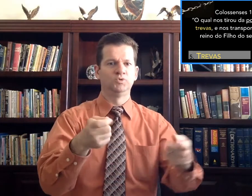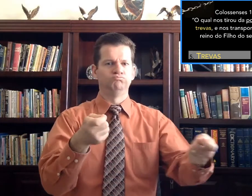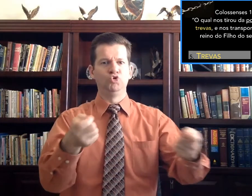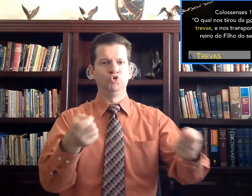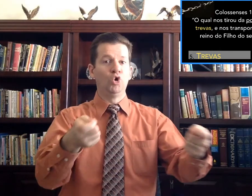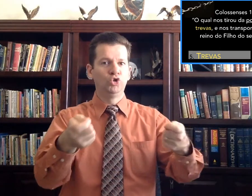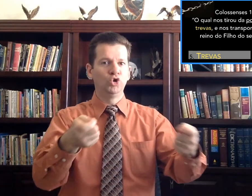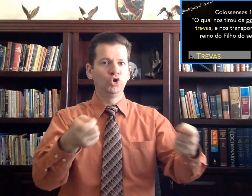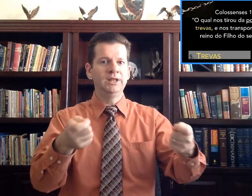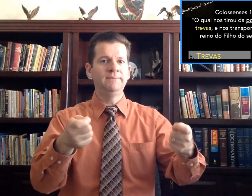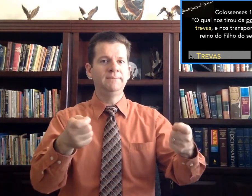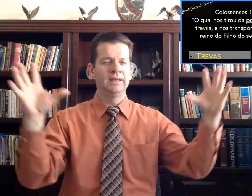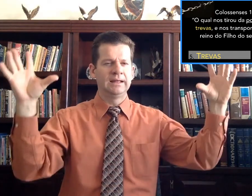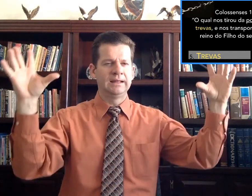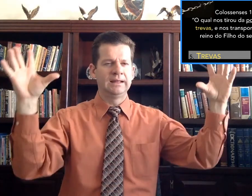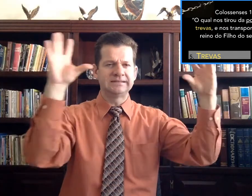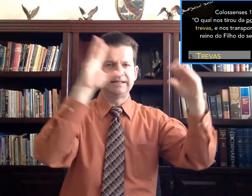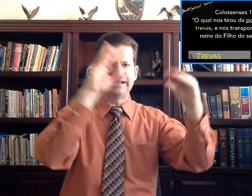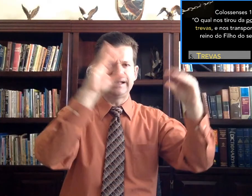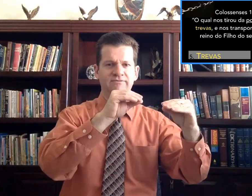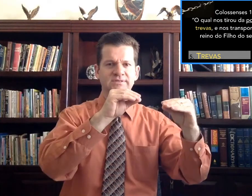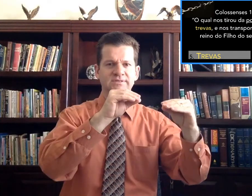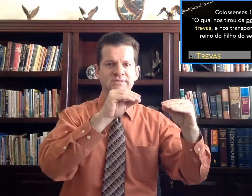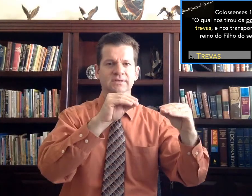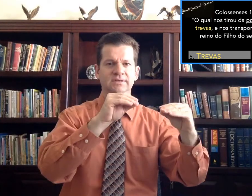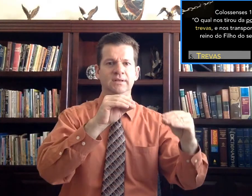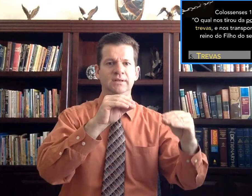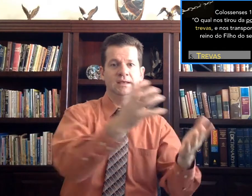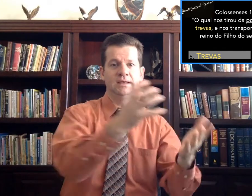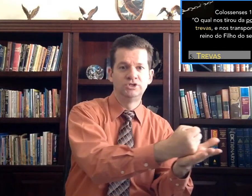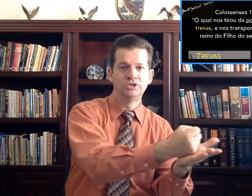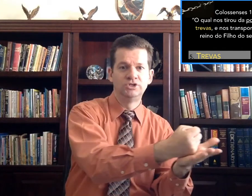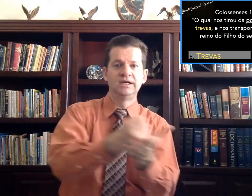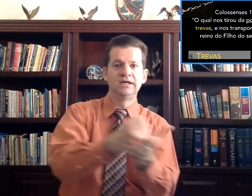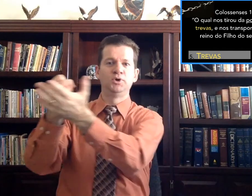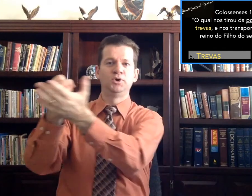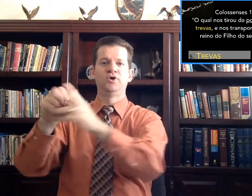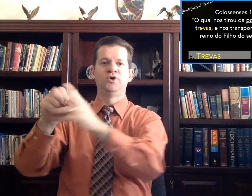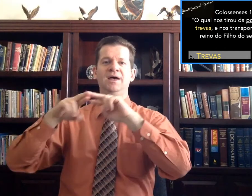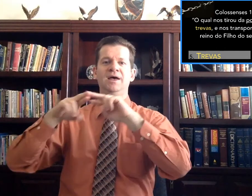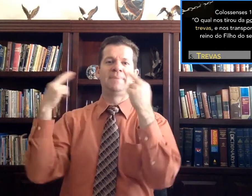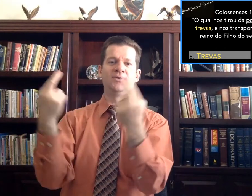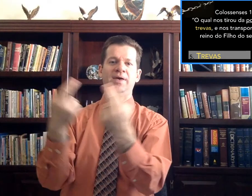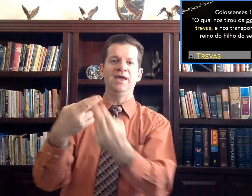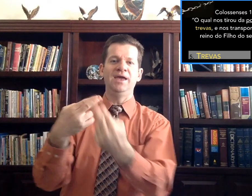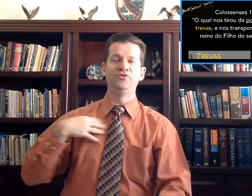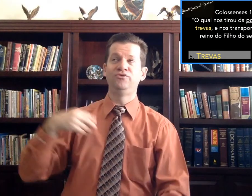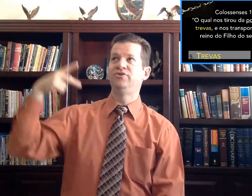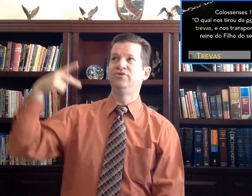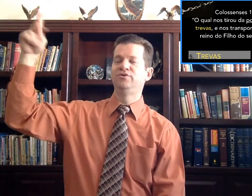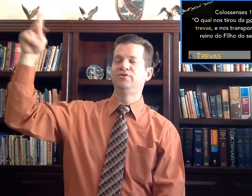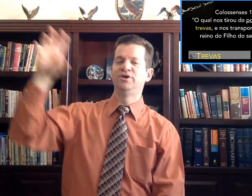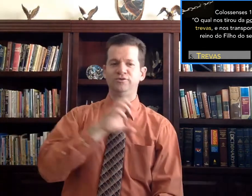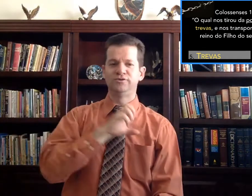do controle das trevas e nos transportou para o reino do Filho do seu